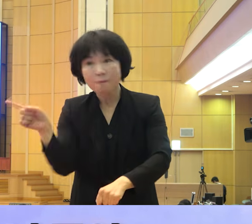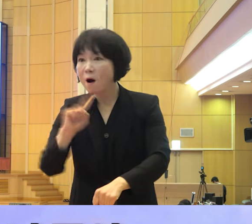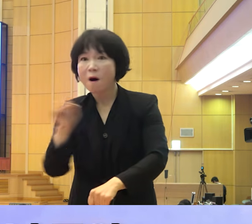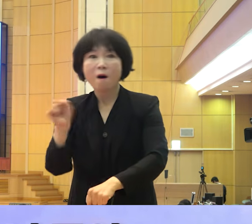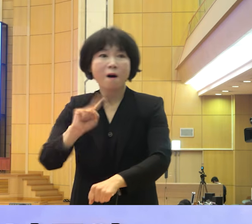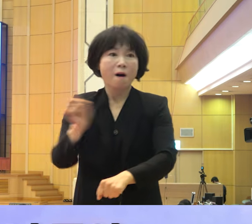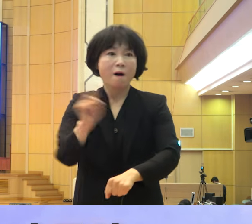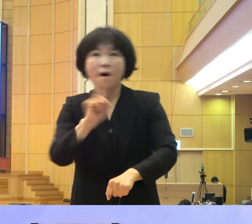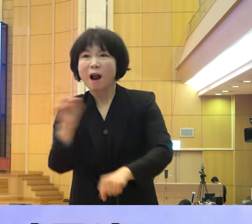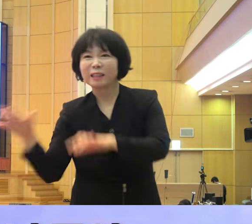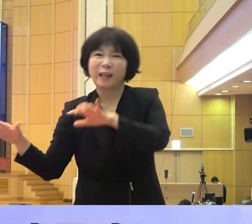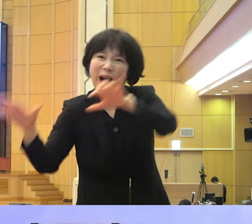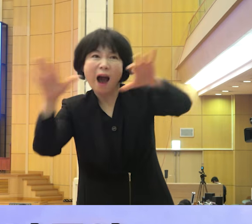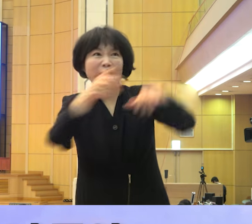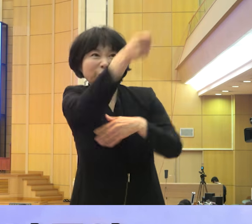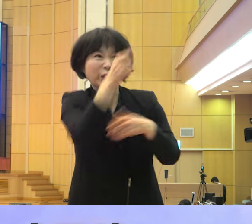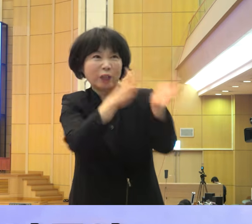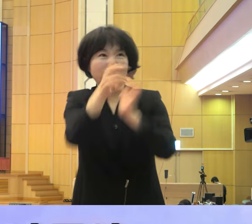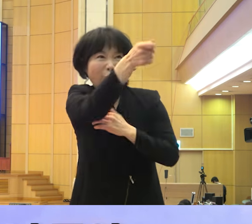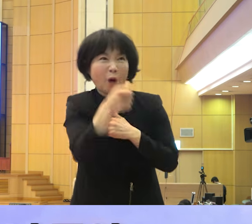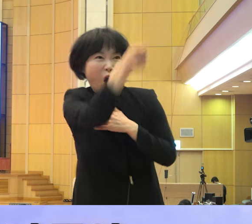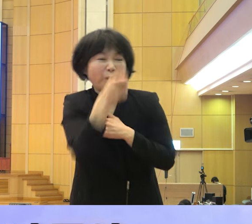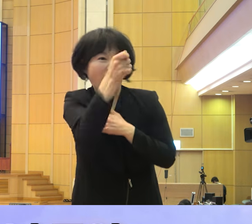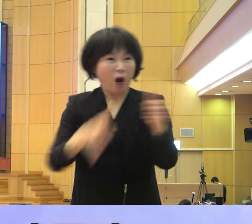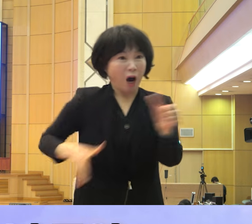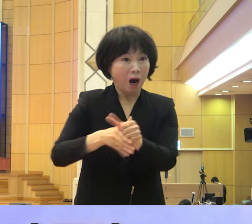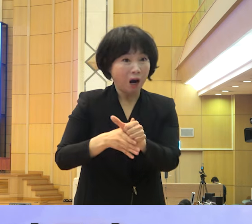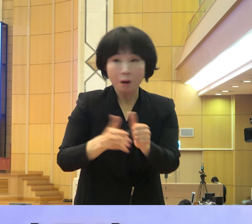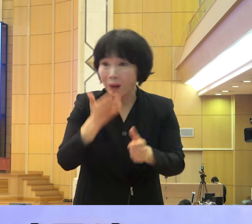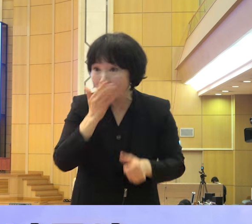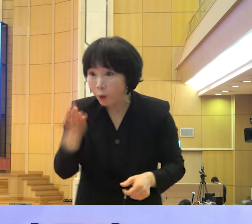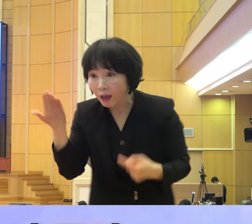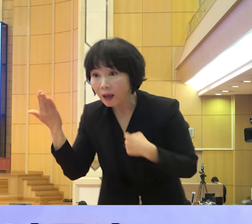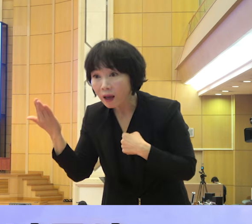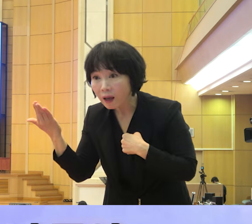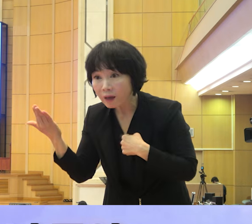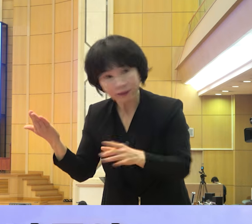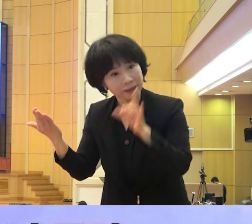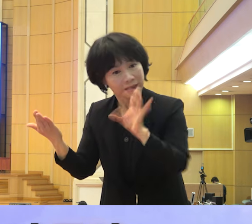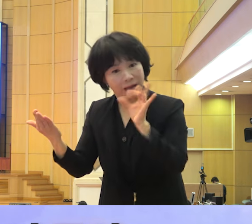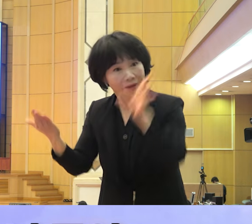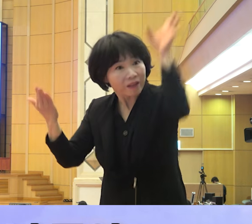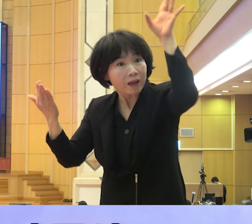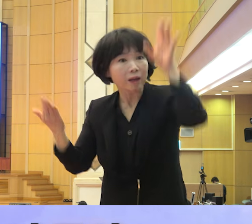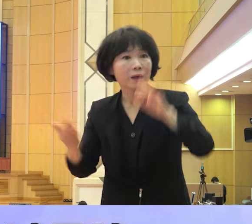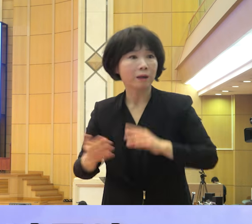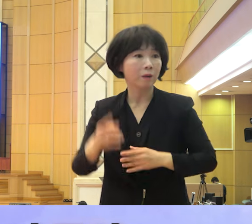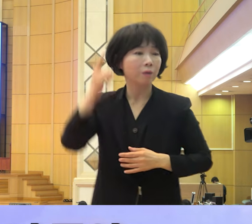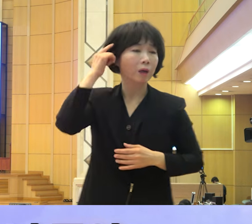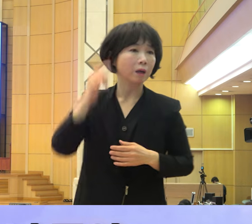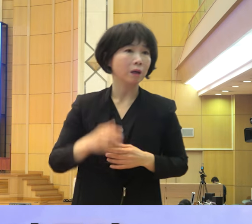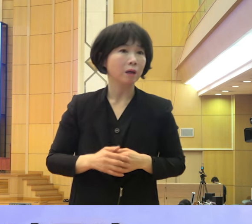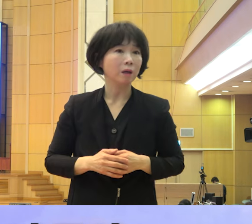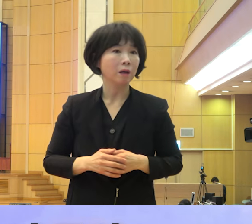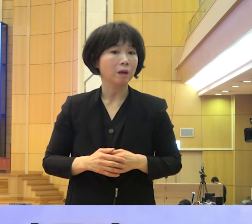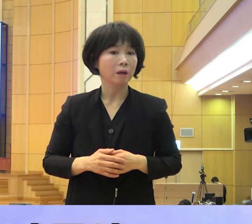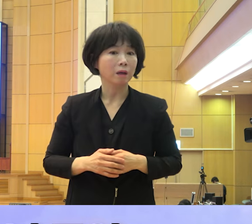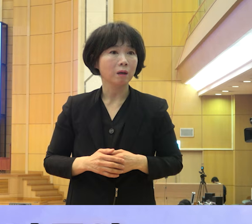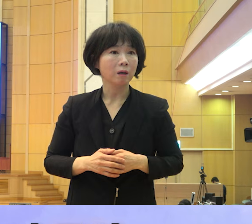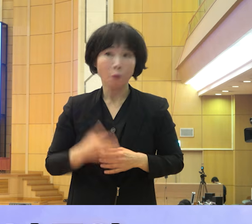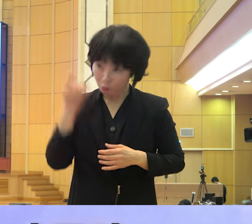마음이고 하나님께서 용서하라 그러고 사랑하라 그랬지, 그렇게 죽이라 그랬어. 근데 이렇게 교권주의자들이